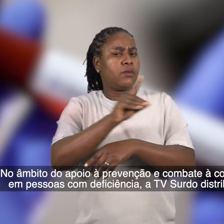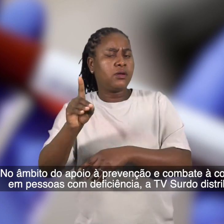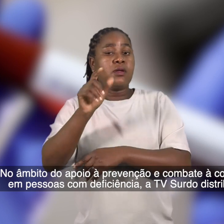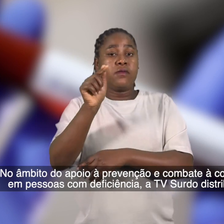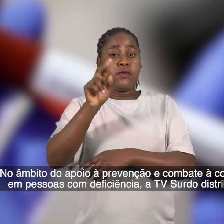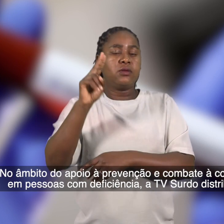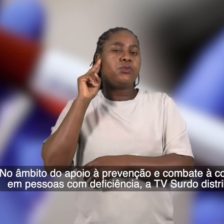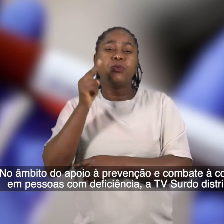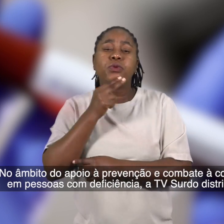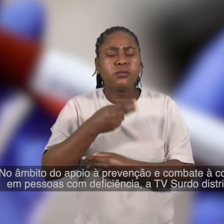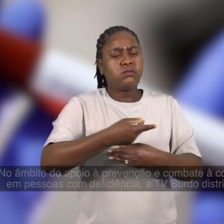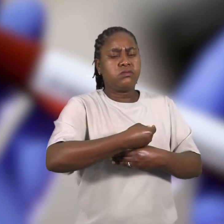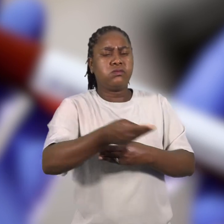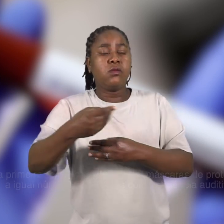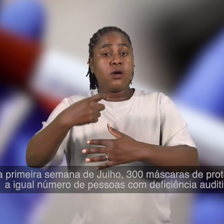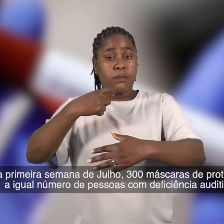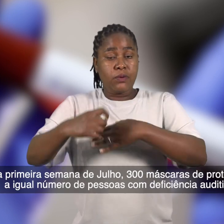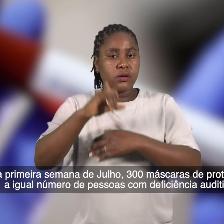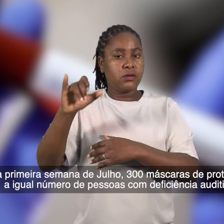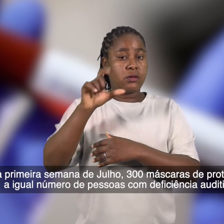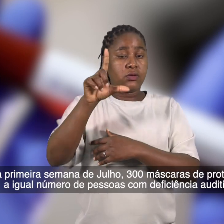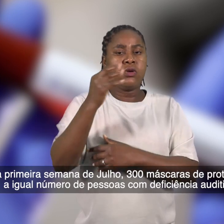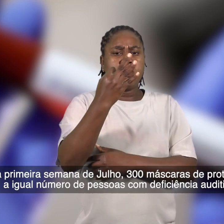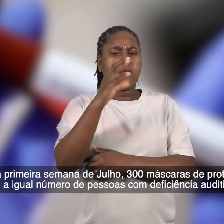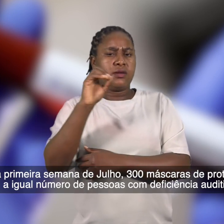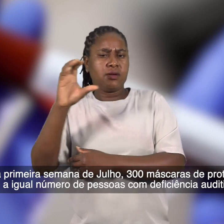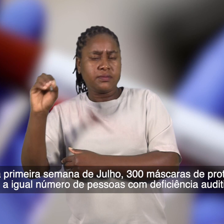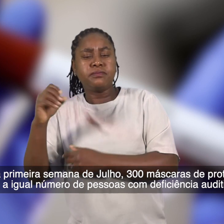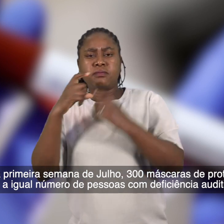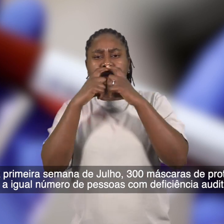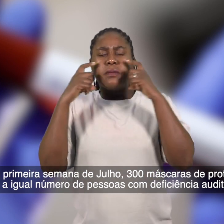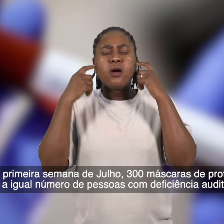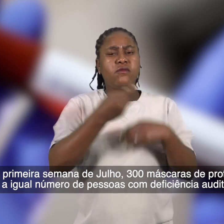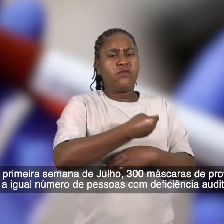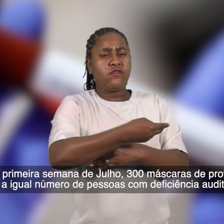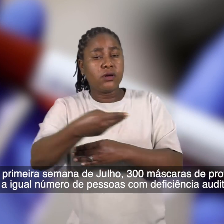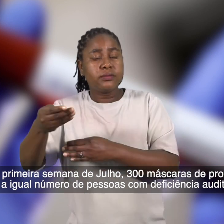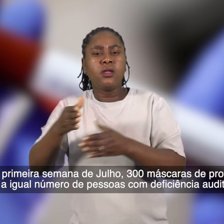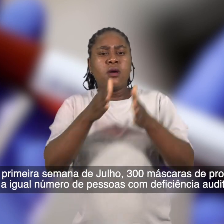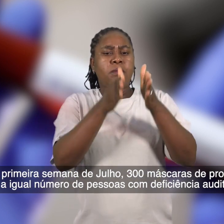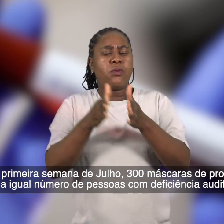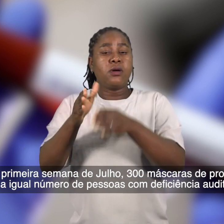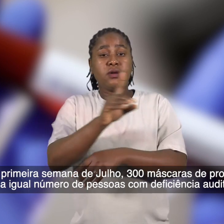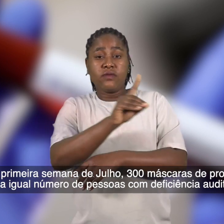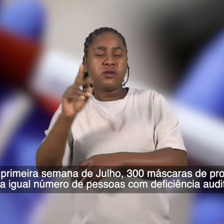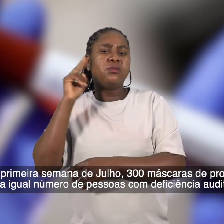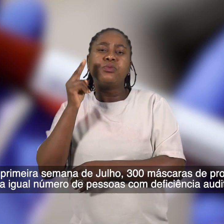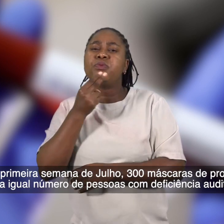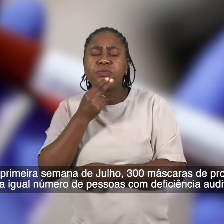a TV Surdo distribuiu na primeira semana de julho 300 máscaras de proteção a igual número de pessoas com deficiência